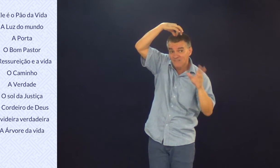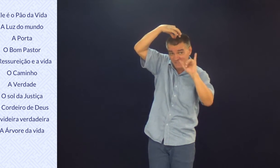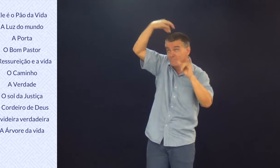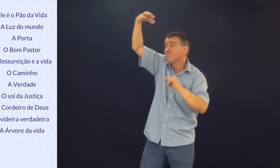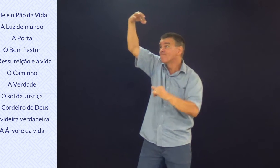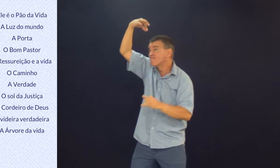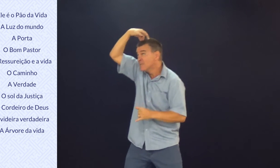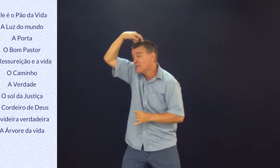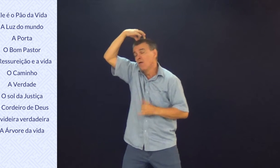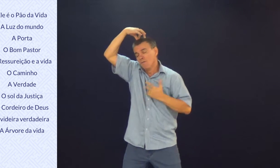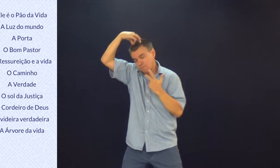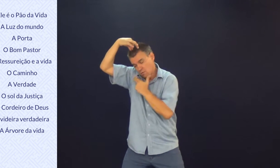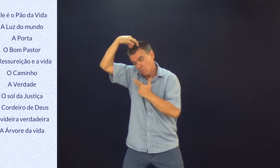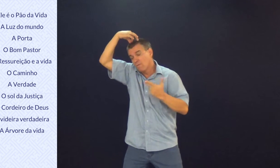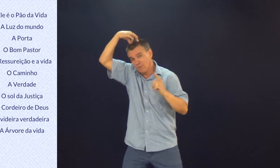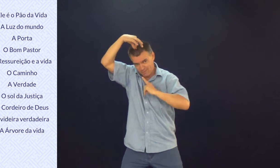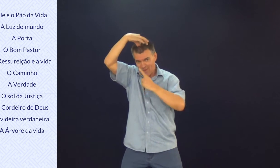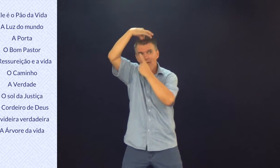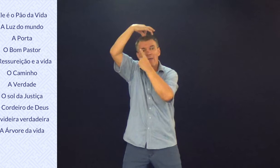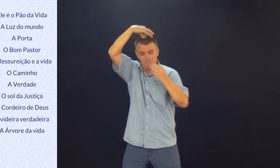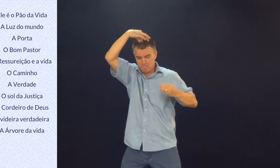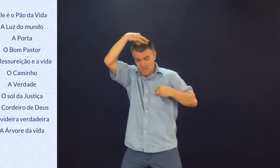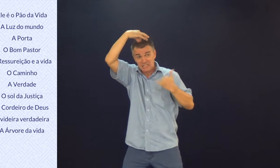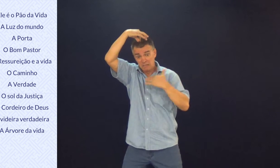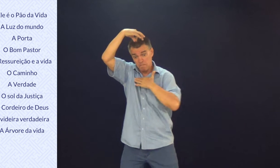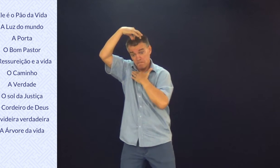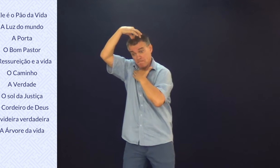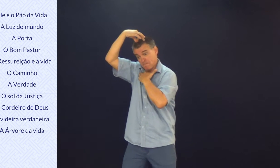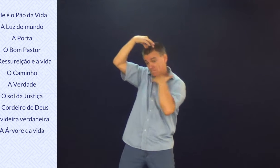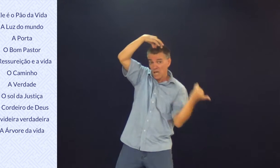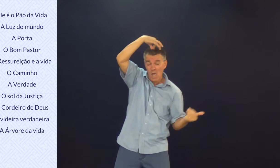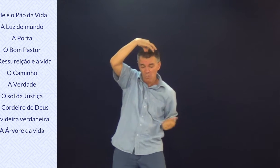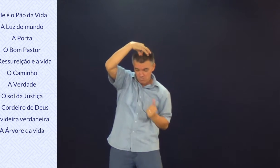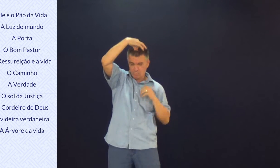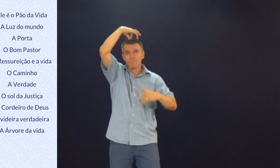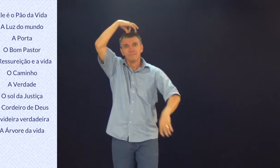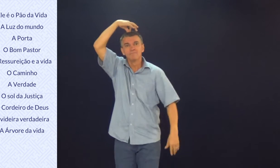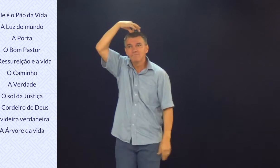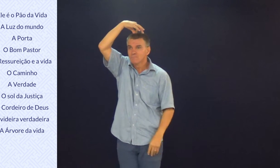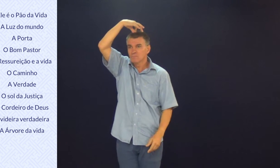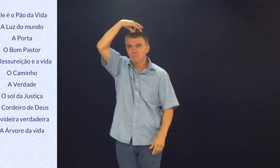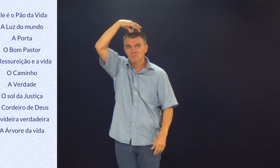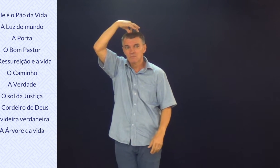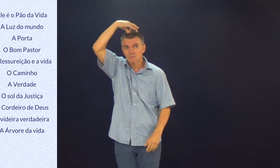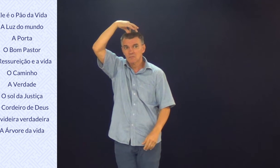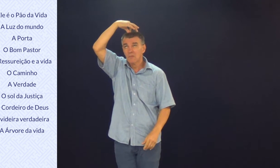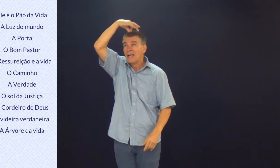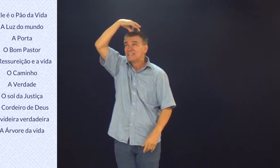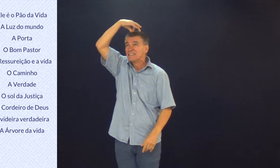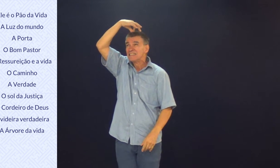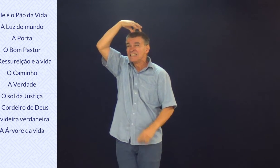vez em você ele continua e você você pode focar ele ainda está ali você morre ele continua ali